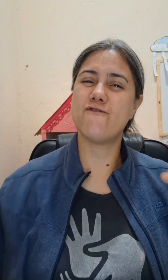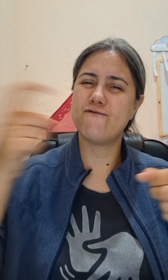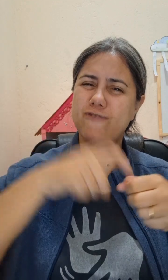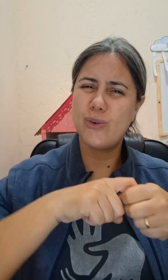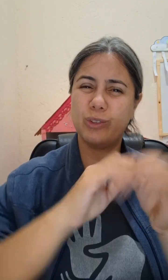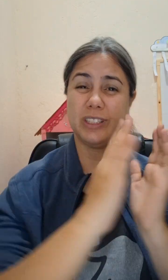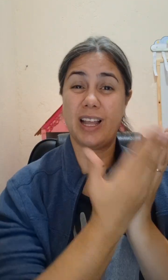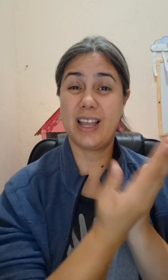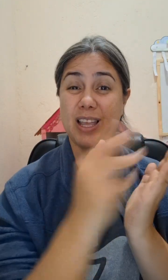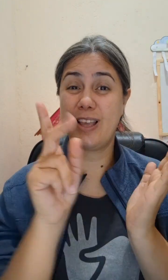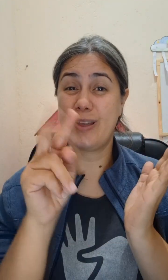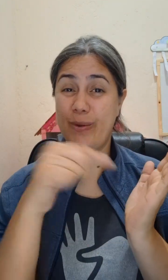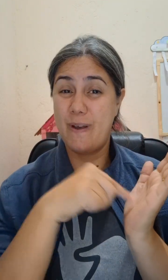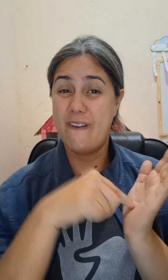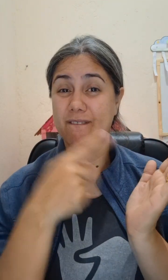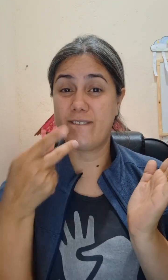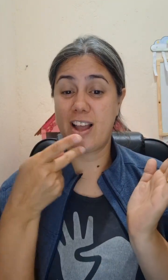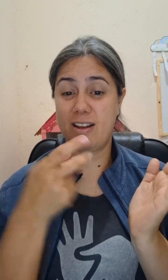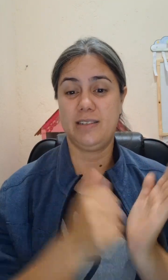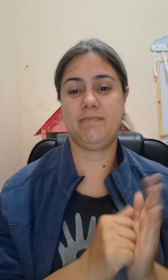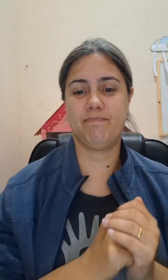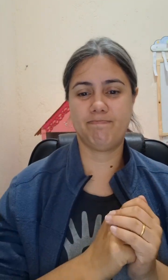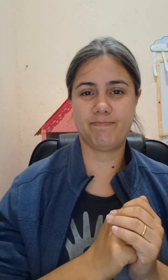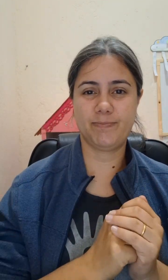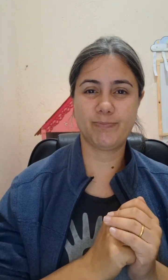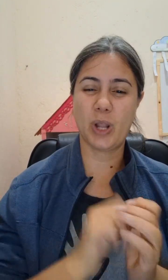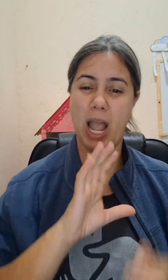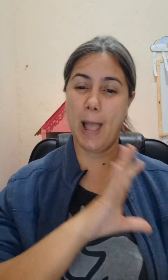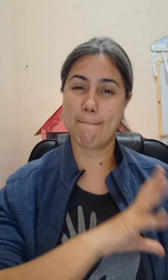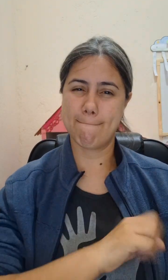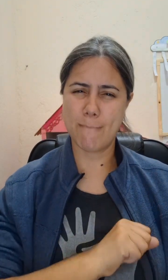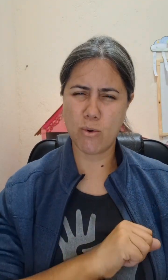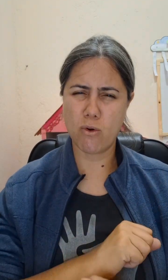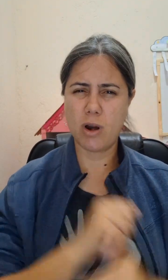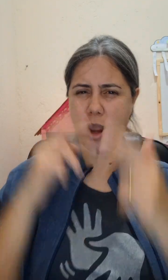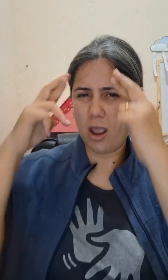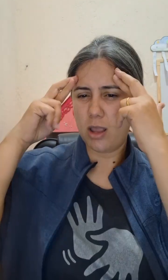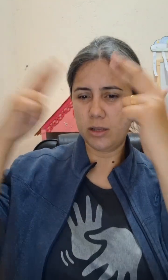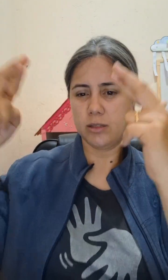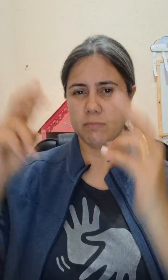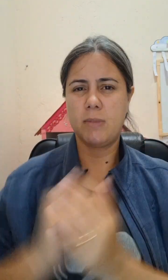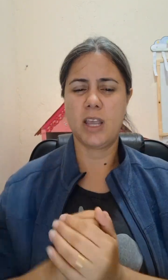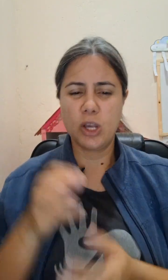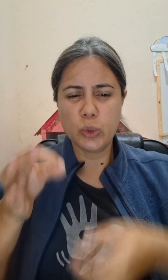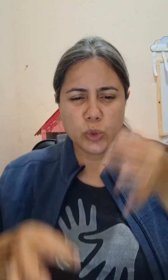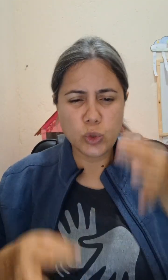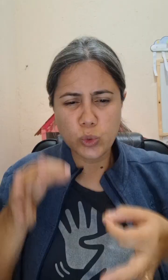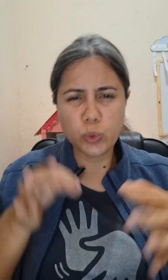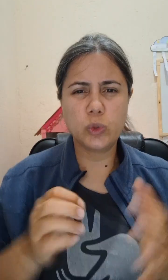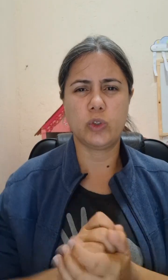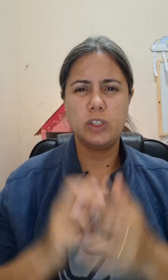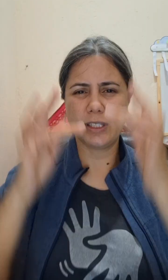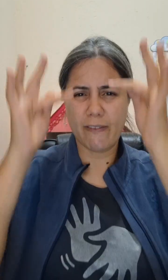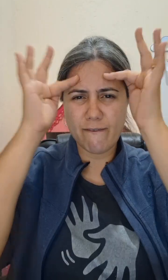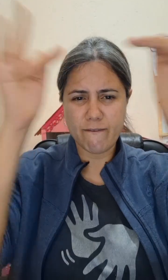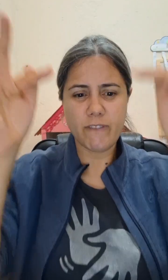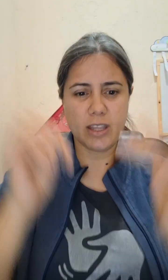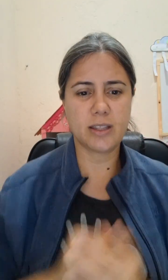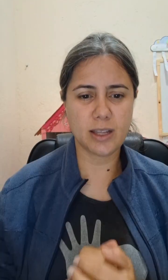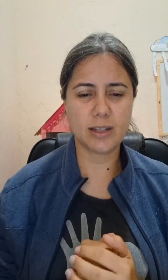submissão, a justiça, a fidelidade refletem o caráter de Deus na família,